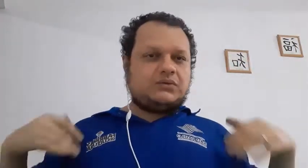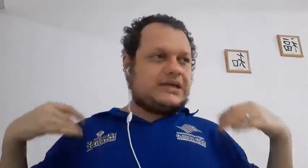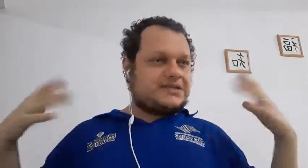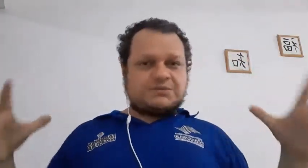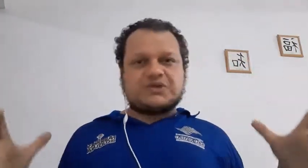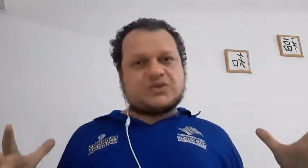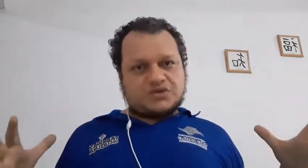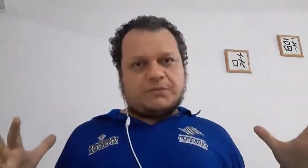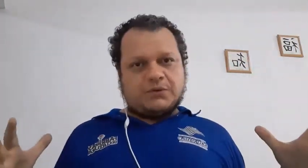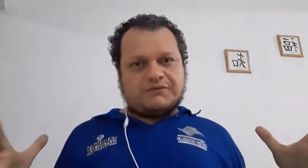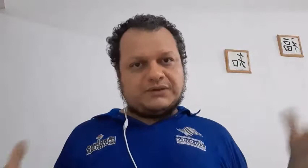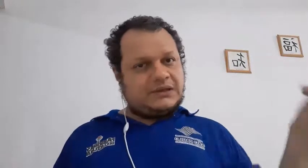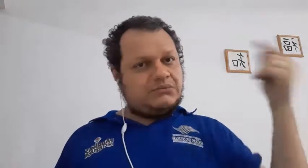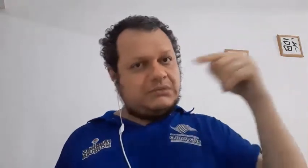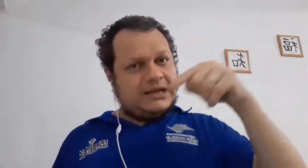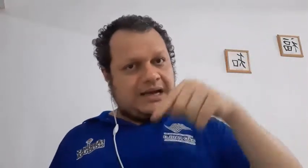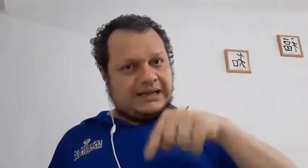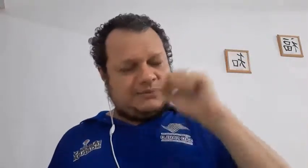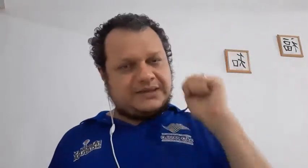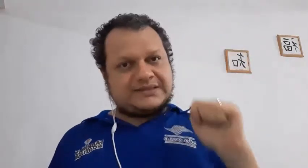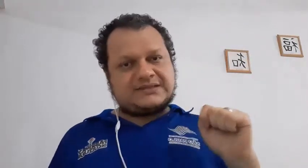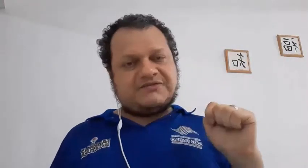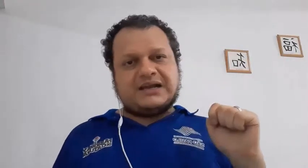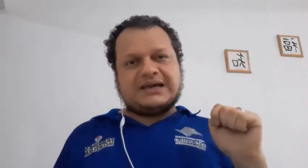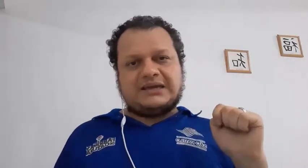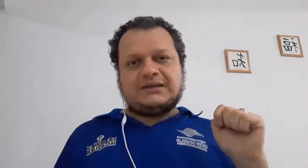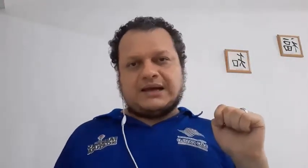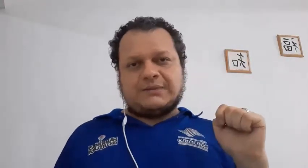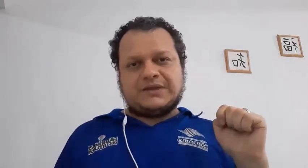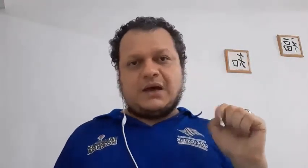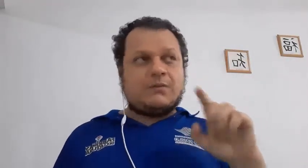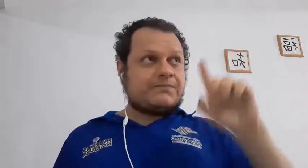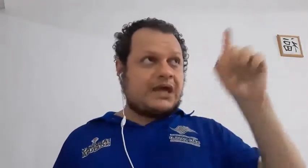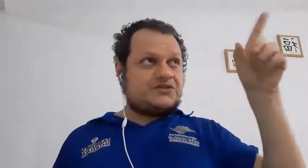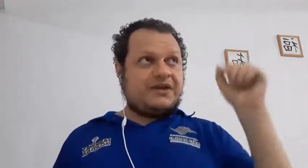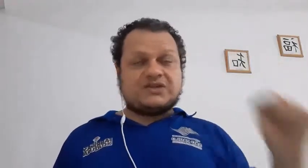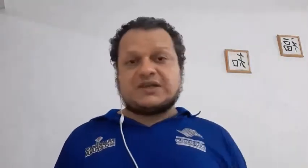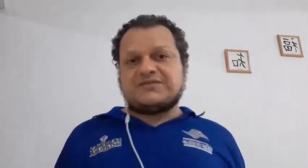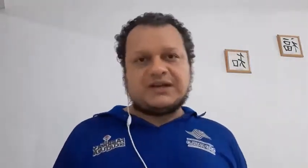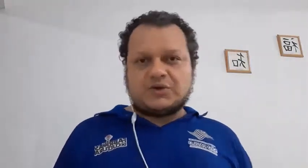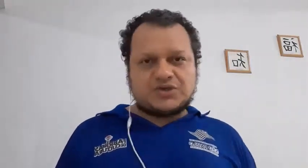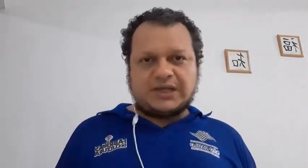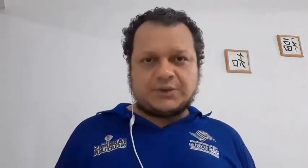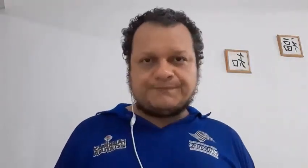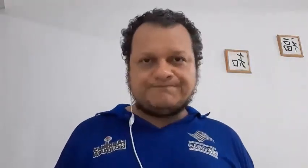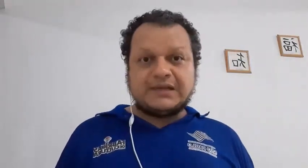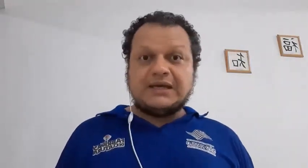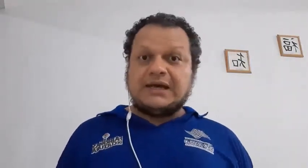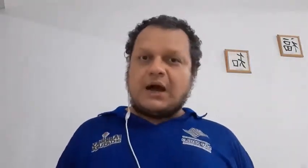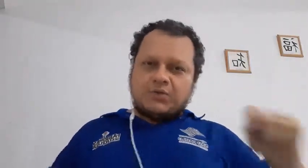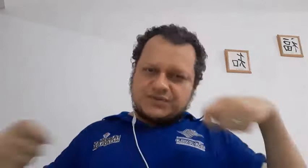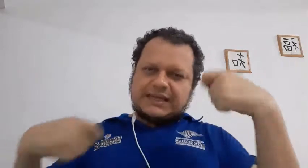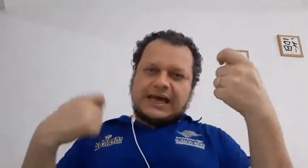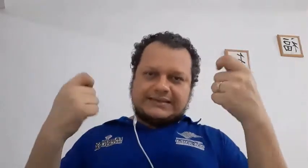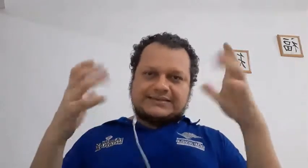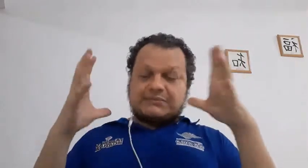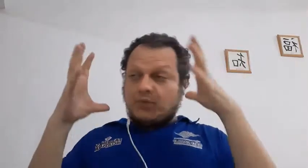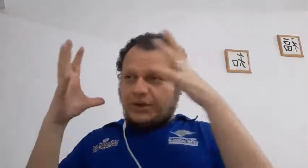as expressões do povo. Então, a Libras que se fala aqui na capital é diferente da que se fala no Rio de Janeiro. Alguns sinais, muitas